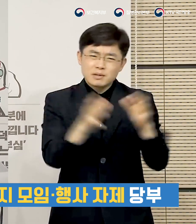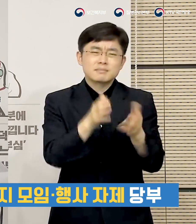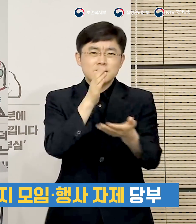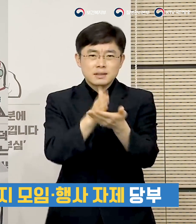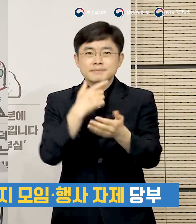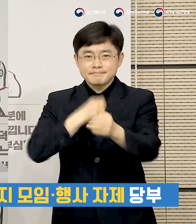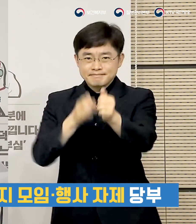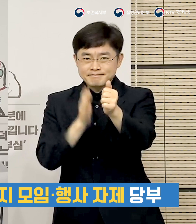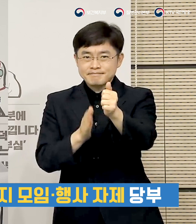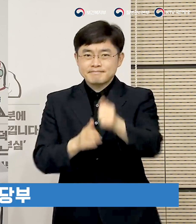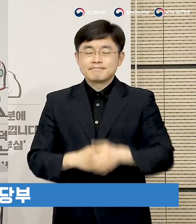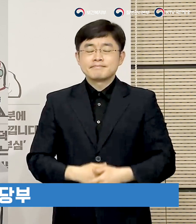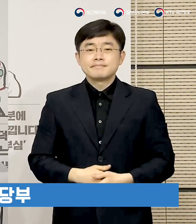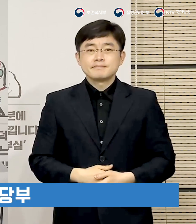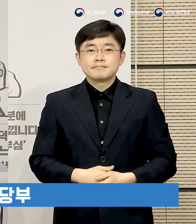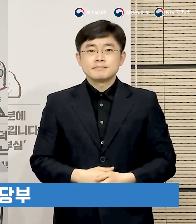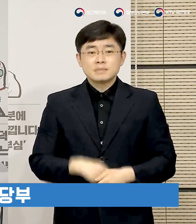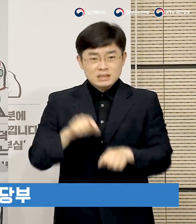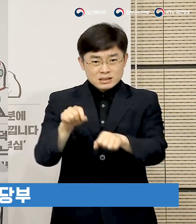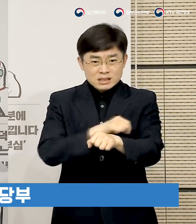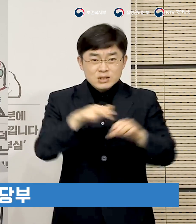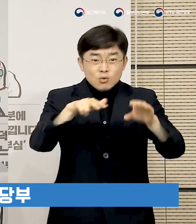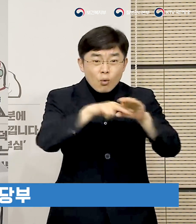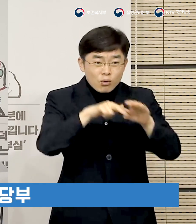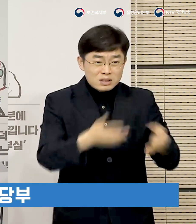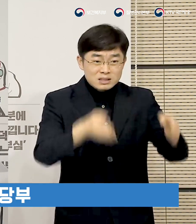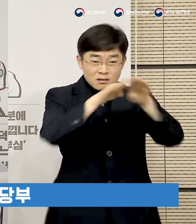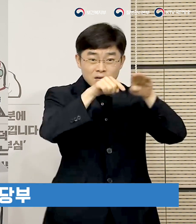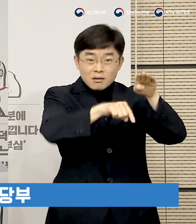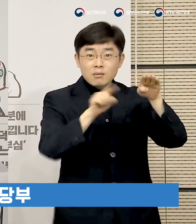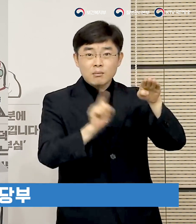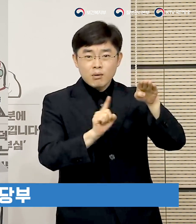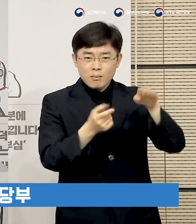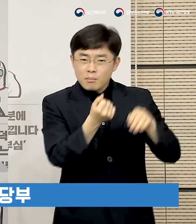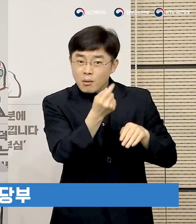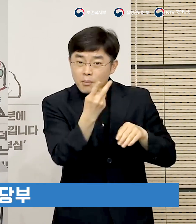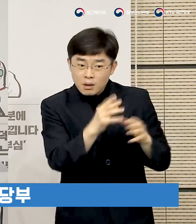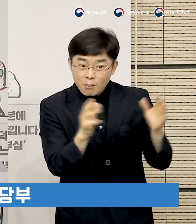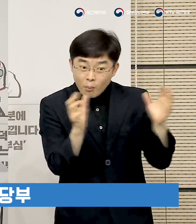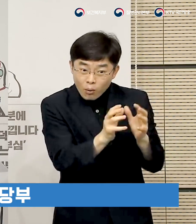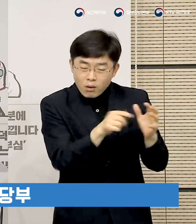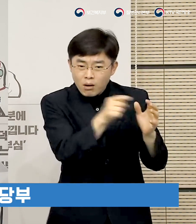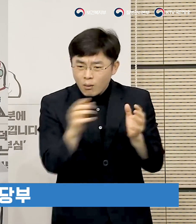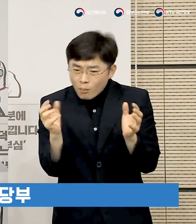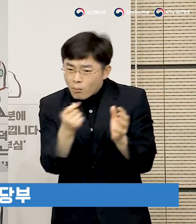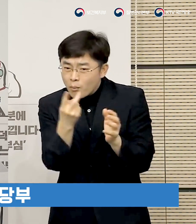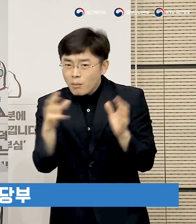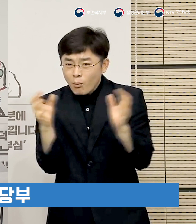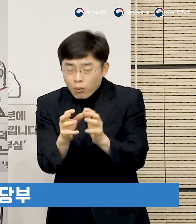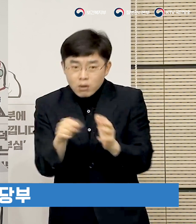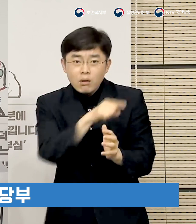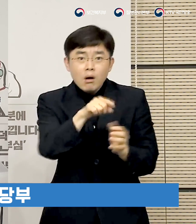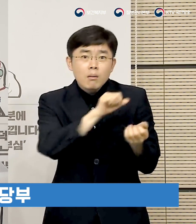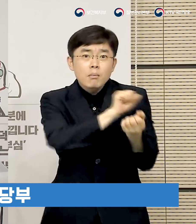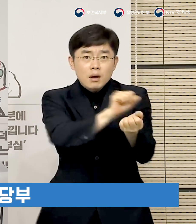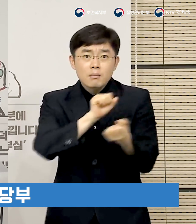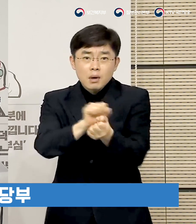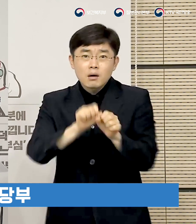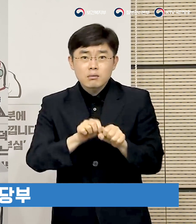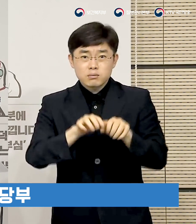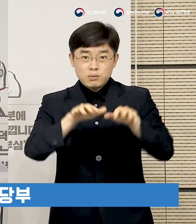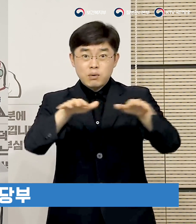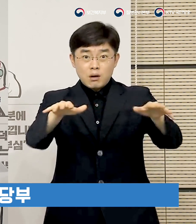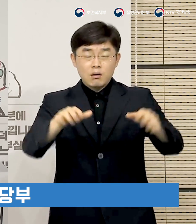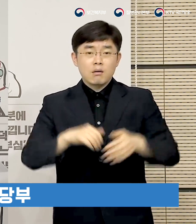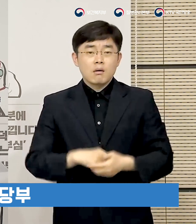주시기를 바랍니다. 특히 종교시설의 경우 최근 소모임을 중심으로 감염 확산이 급속하게 발생하고